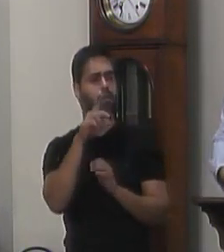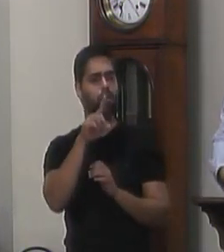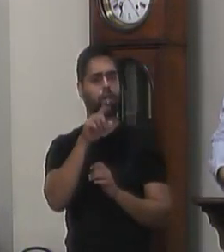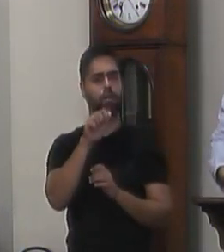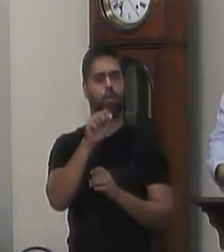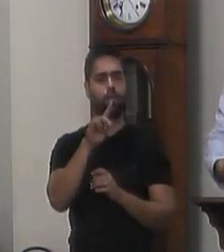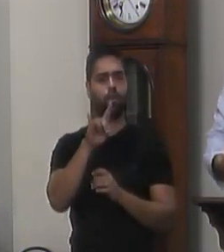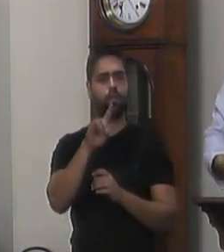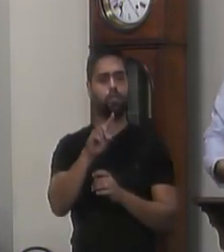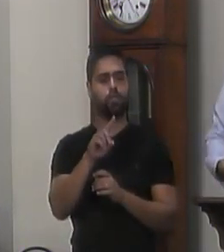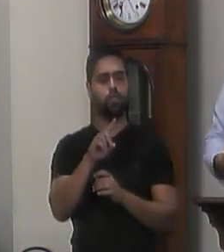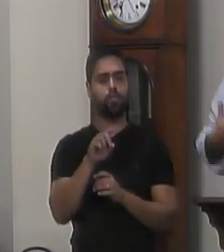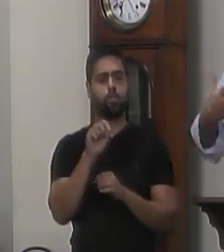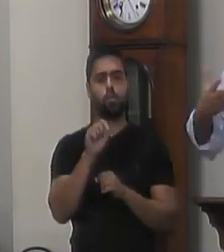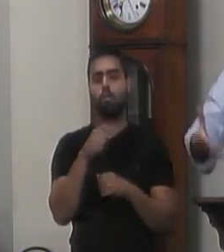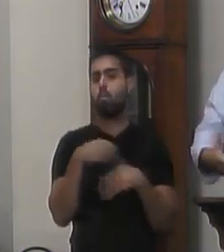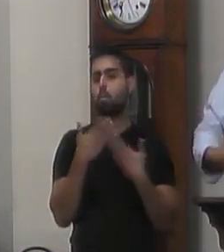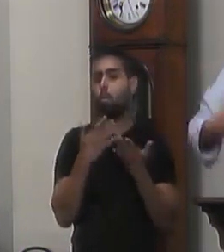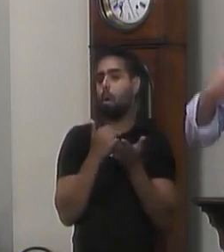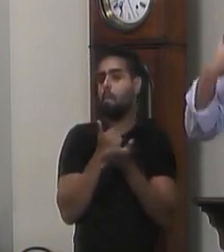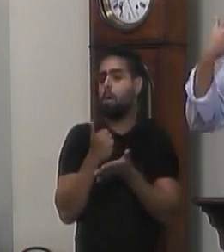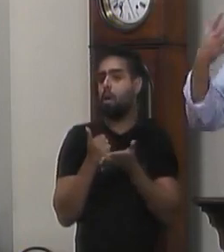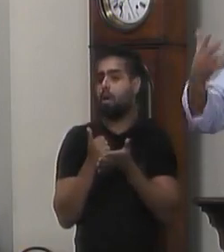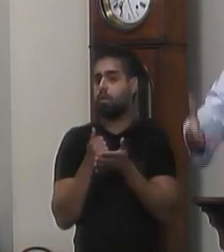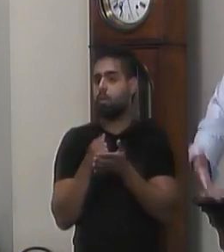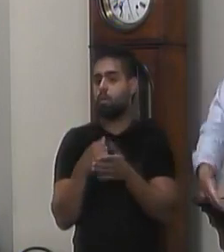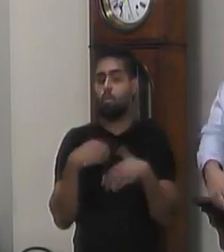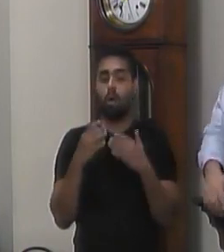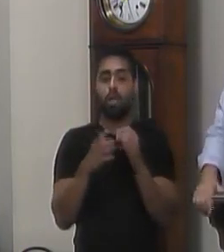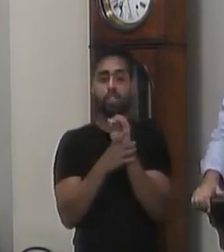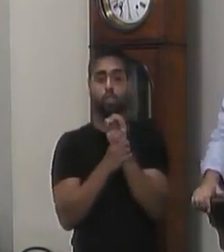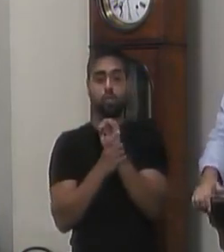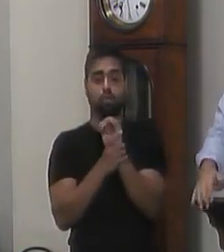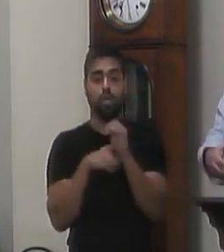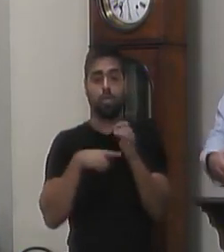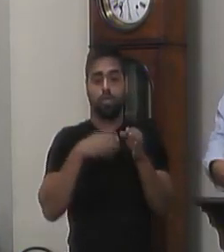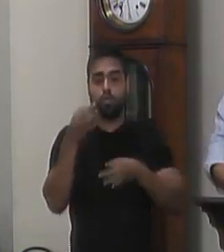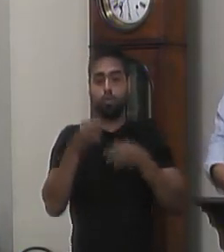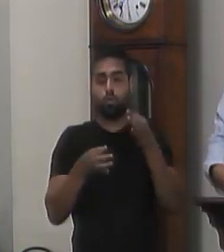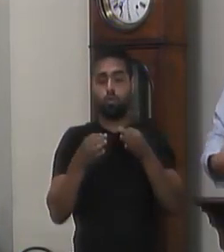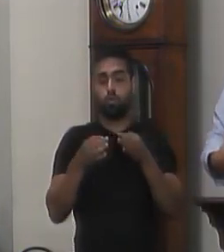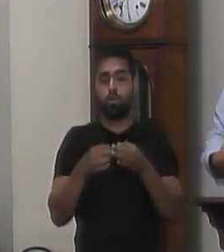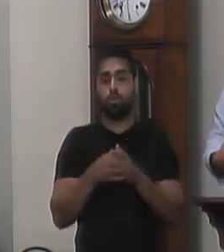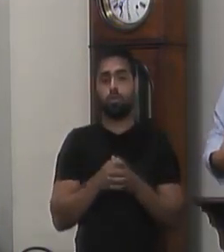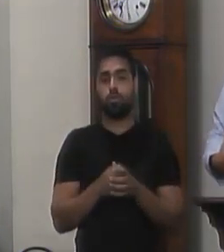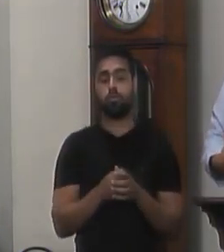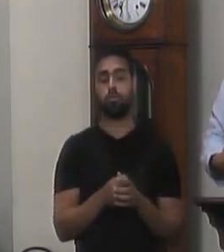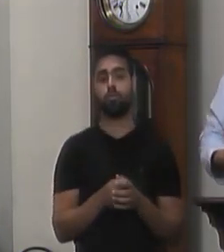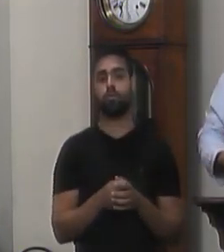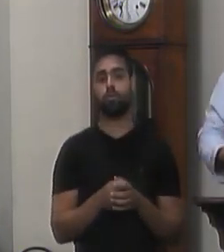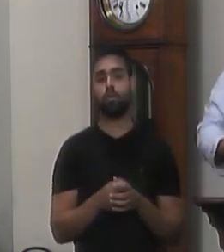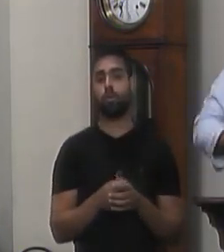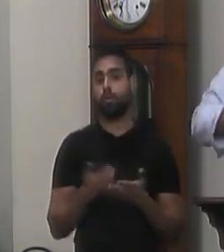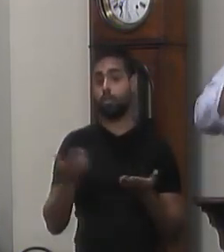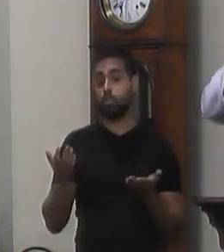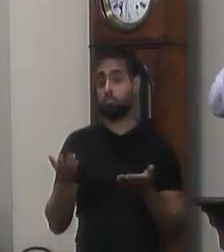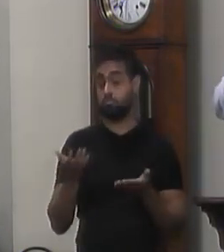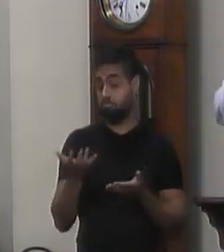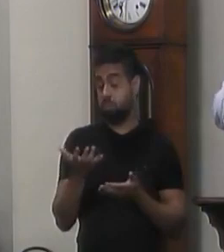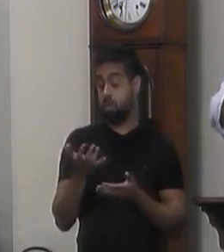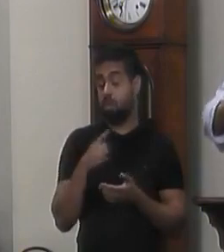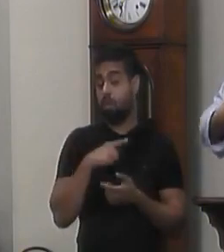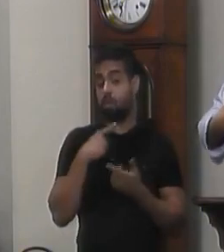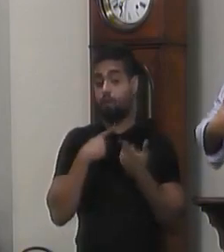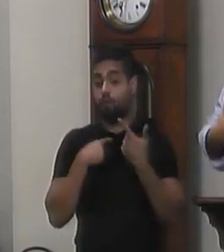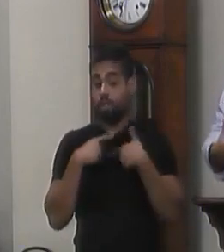né? Baseado em quê? Qual a segurança jurídica que o prefeito acha que tem para poder tomar essa medida? Então, a gente gostaria que o